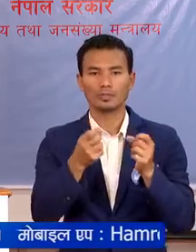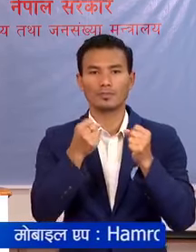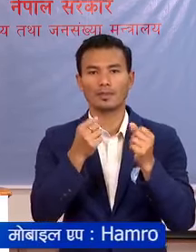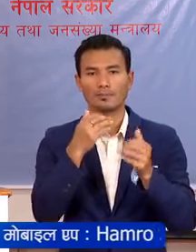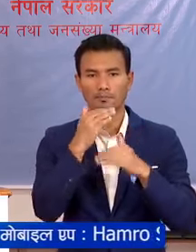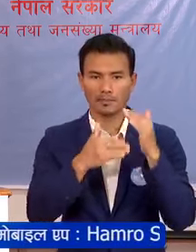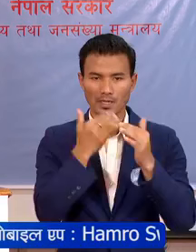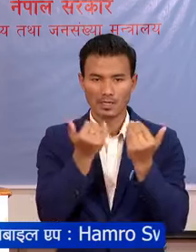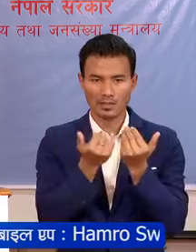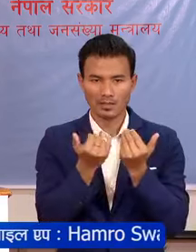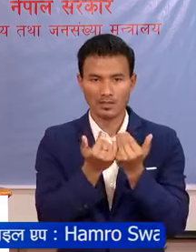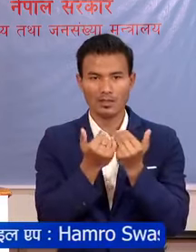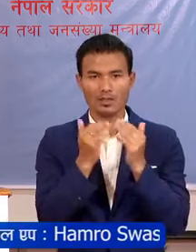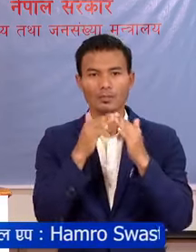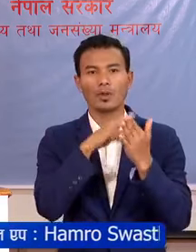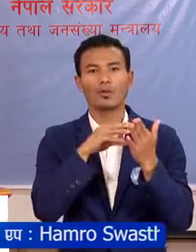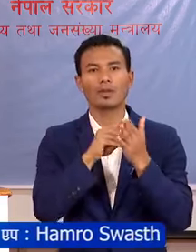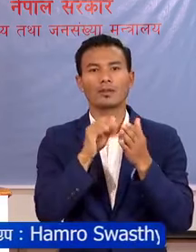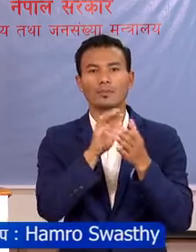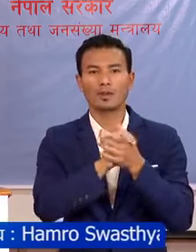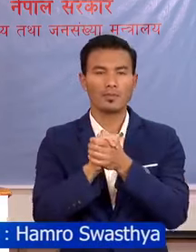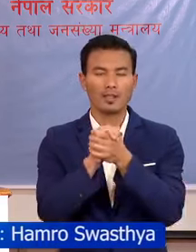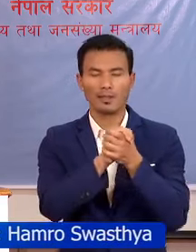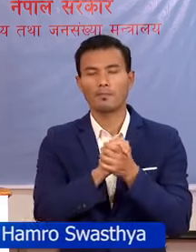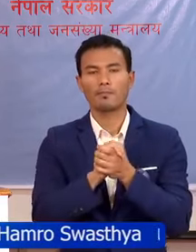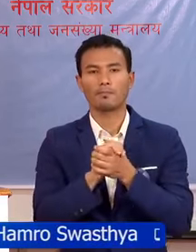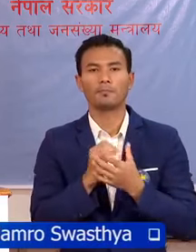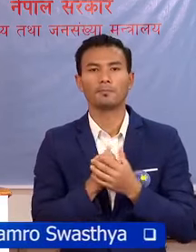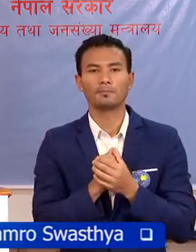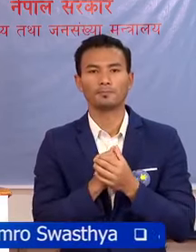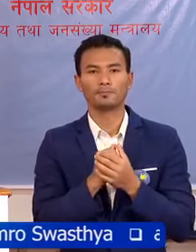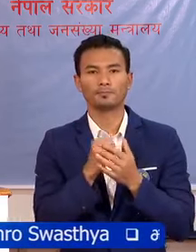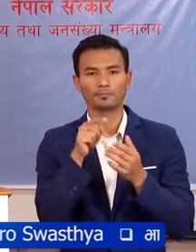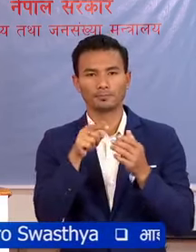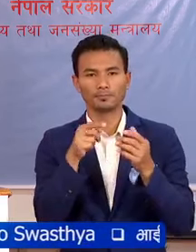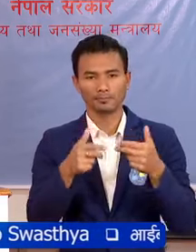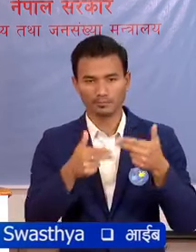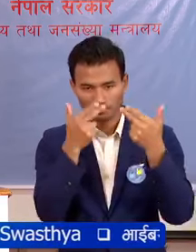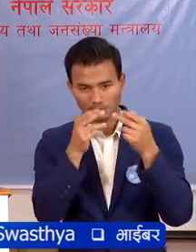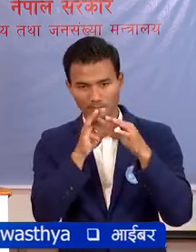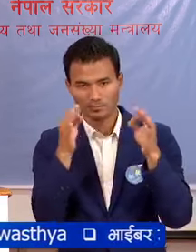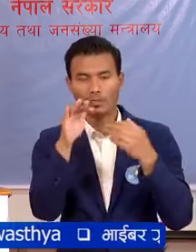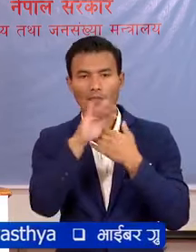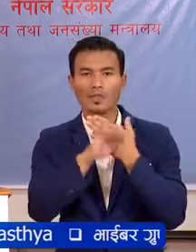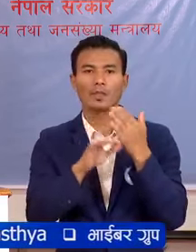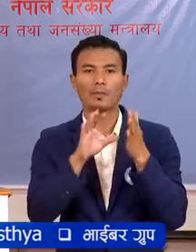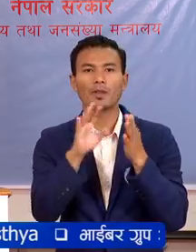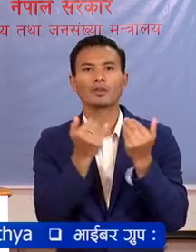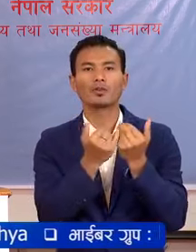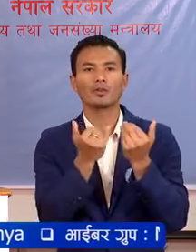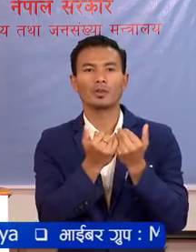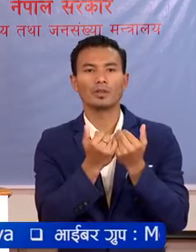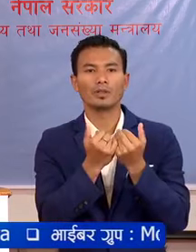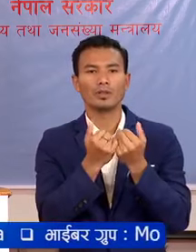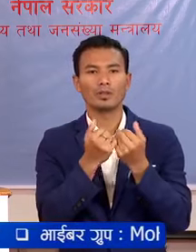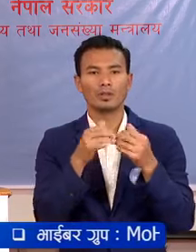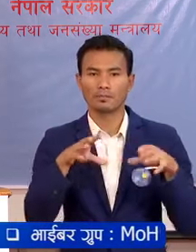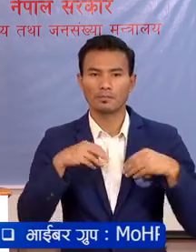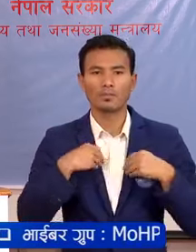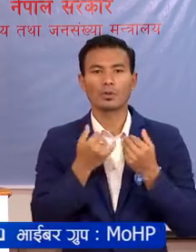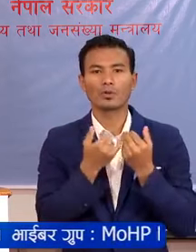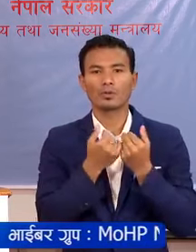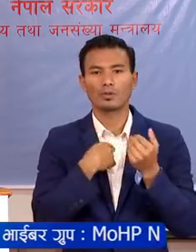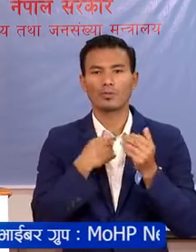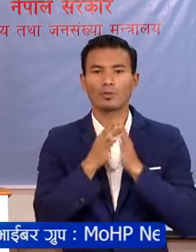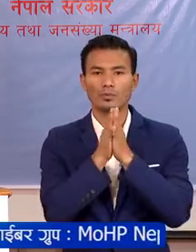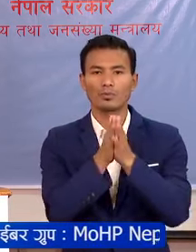अविप्रिति गरने परिवारिक मेल मिलाप वर्चुल माद दिम्बाट गरने अवसर का रूक मा लीदिना होना पनी